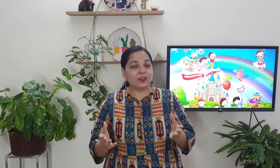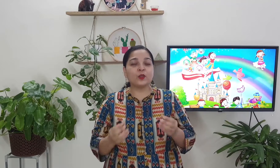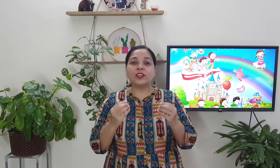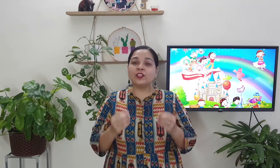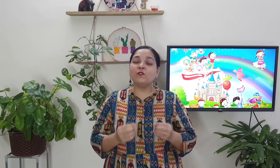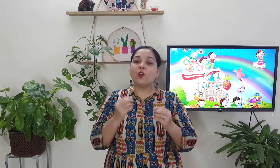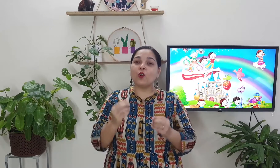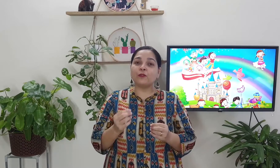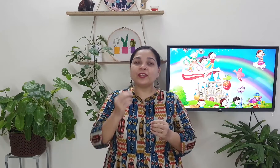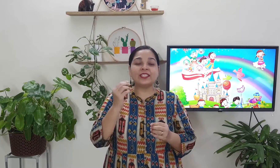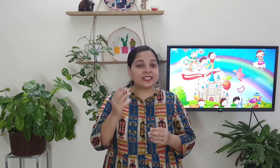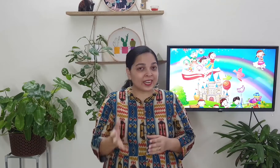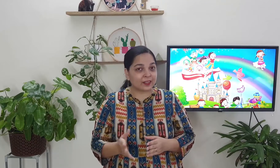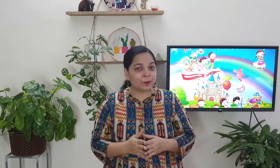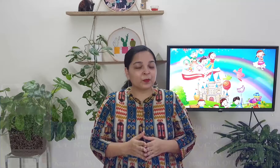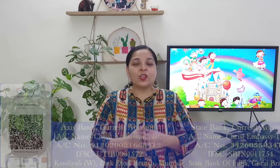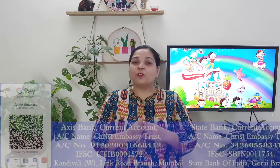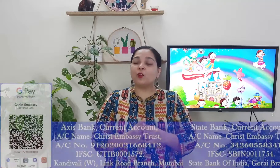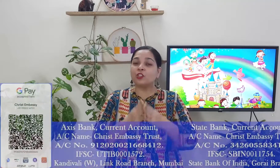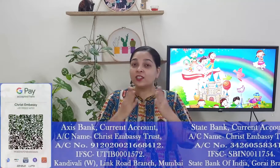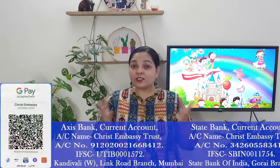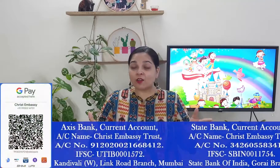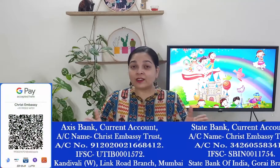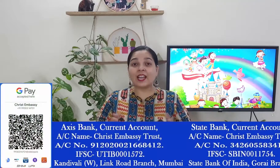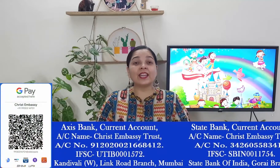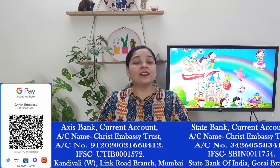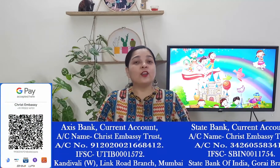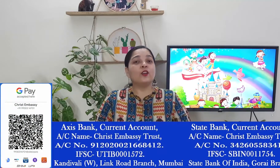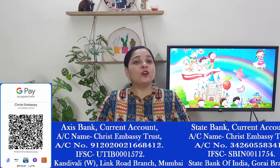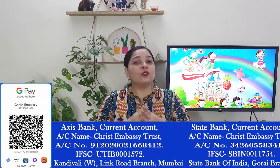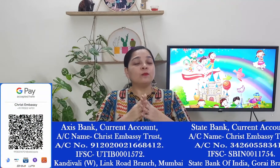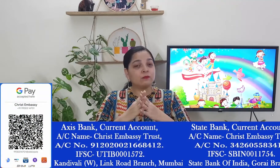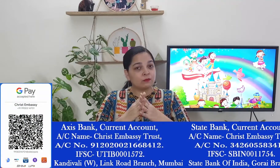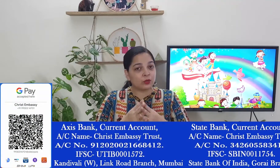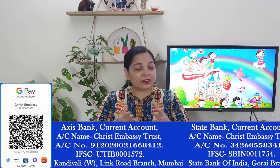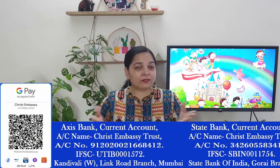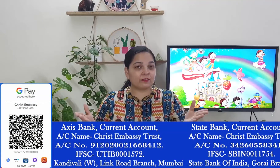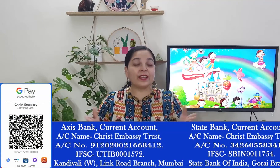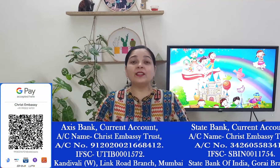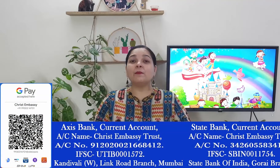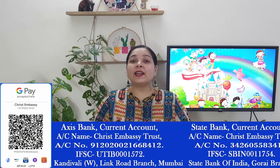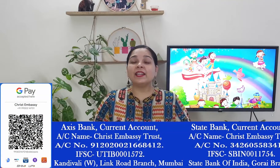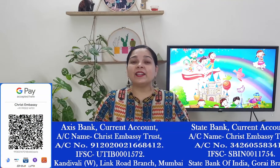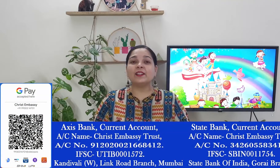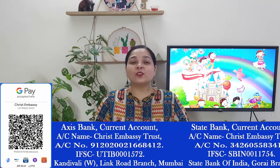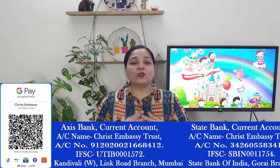பார்த்து கொண்டிருக்கிறீர்களானால் காணிக்கை தரும் விதங்கள் ஸ்கிரீனில் பார்க்கலாம். உங்கள் அம்மா அப்பாவின் உதவியுடன்